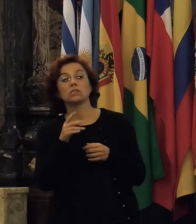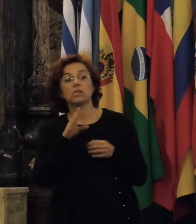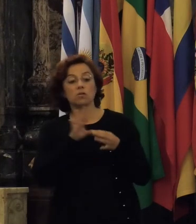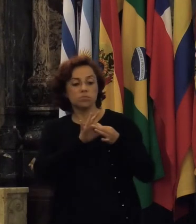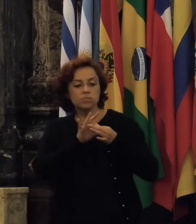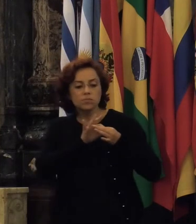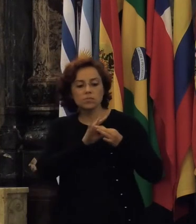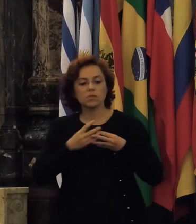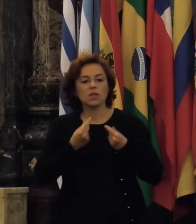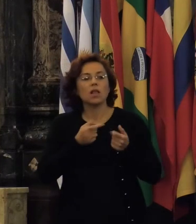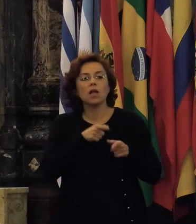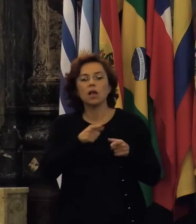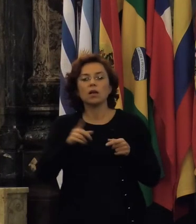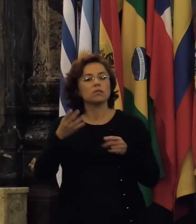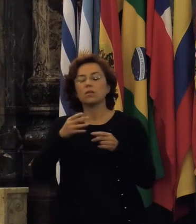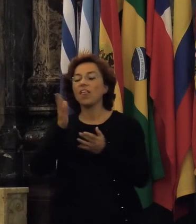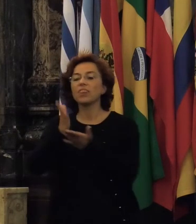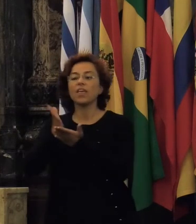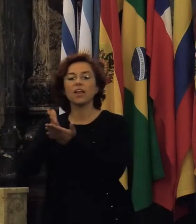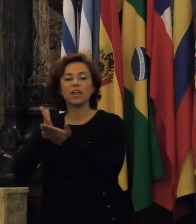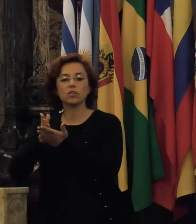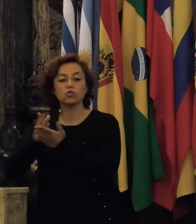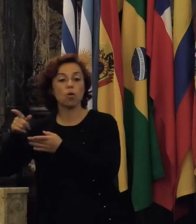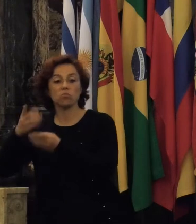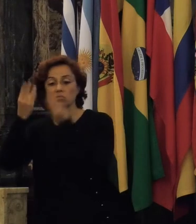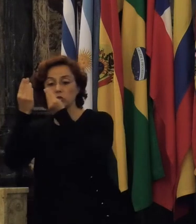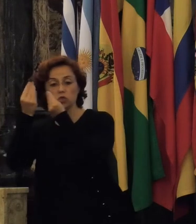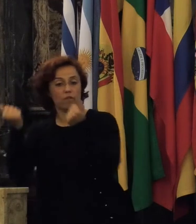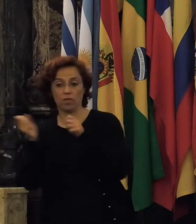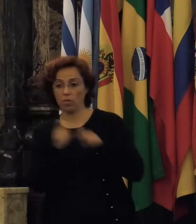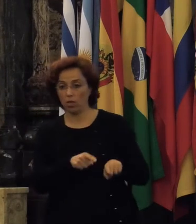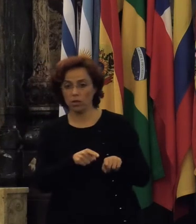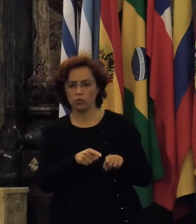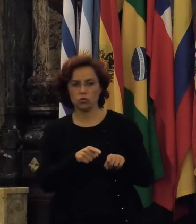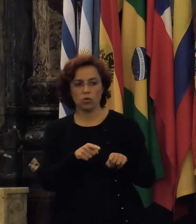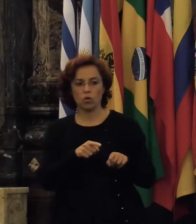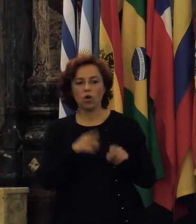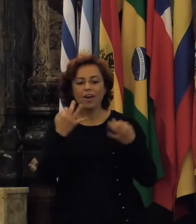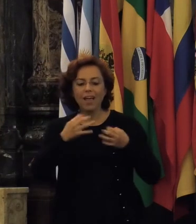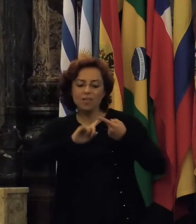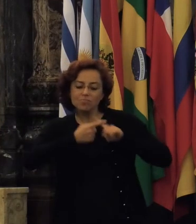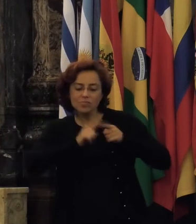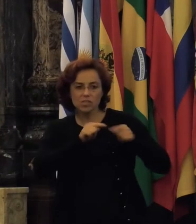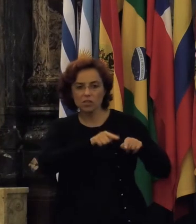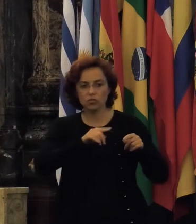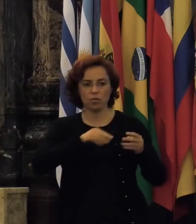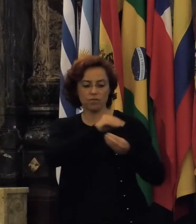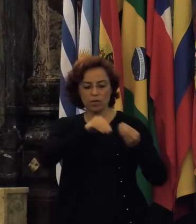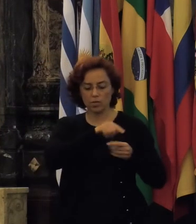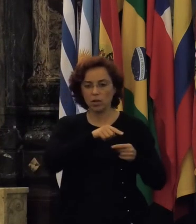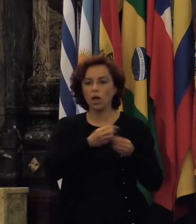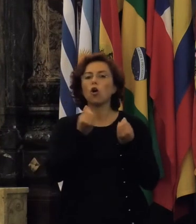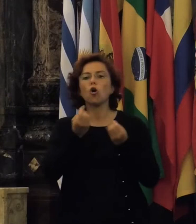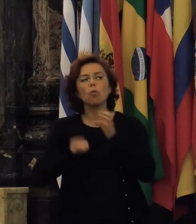filiación fraterna es el gran olvidado del derecho. Ah, mira vos. ¿Y cómo surge esto? Por